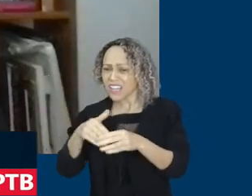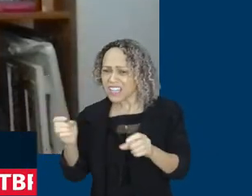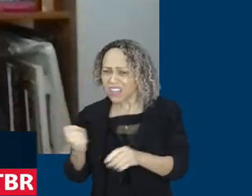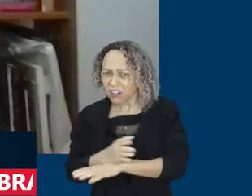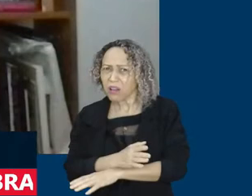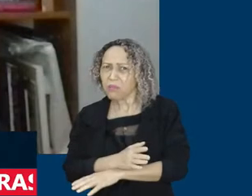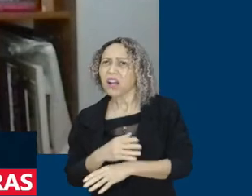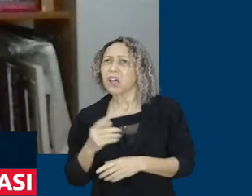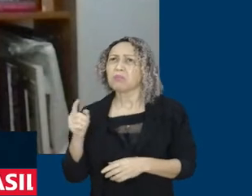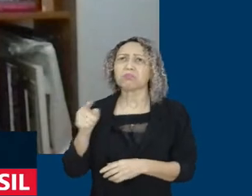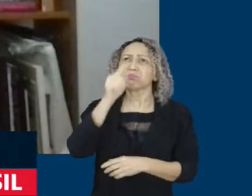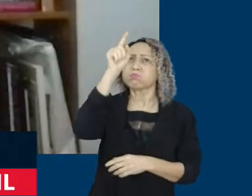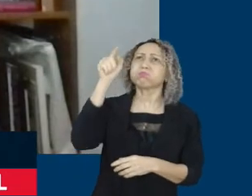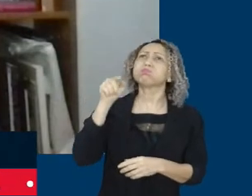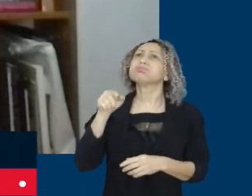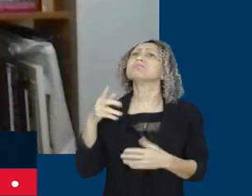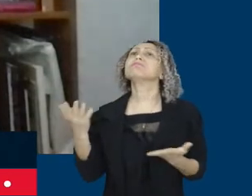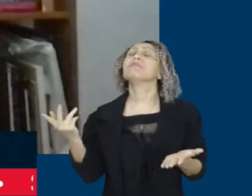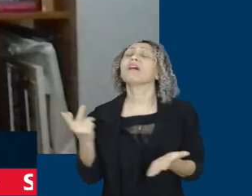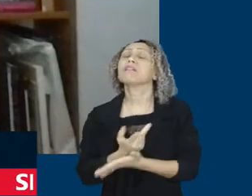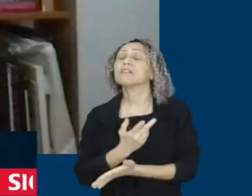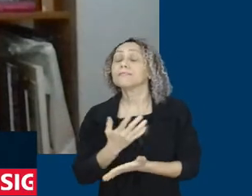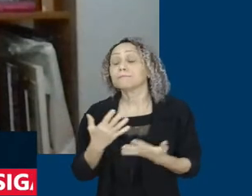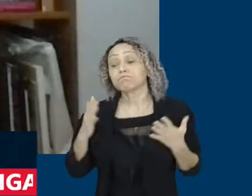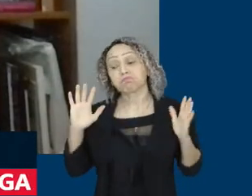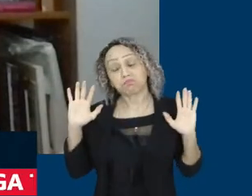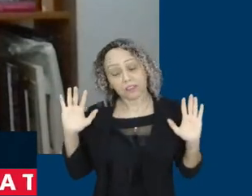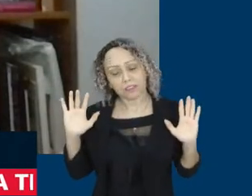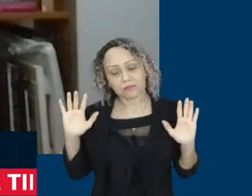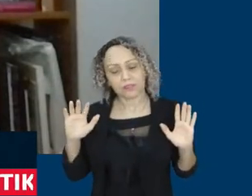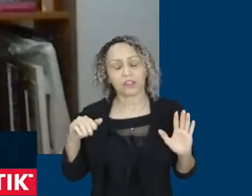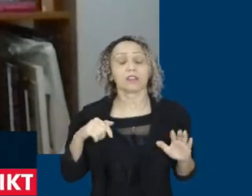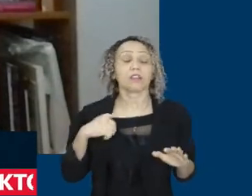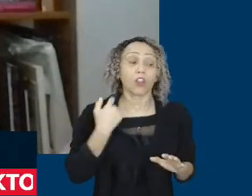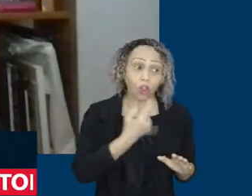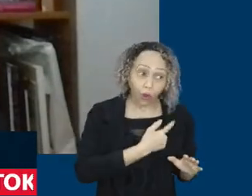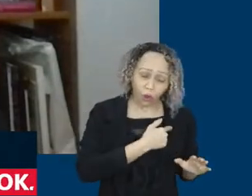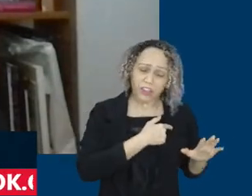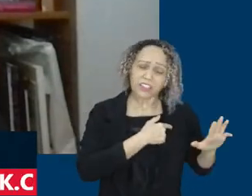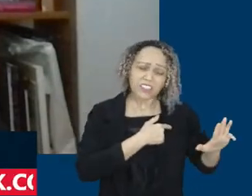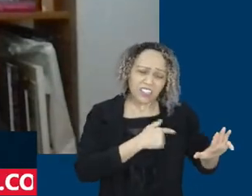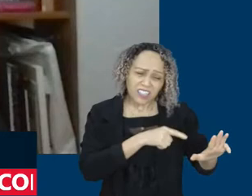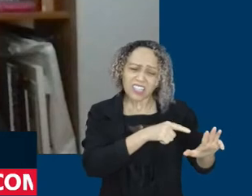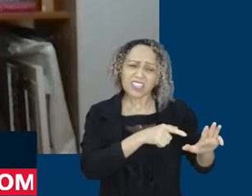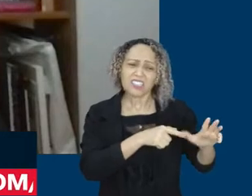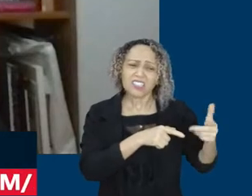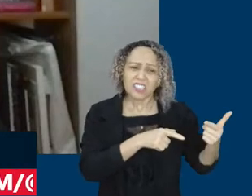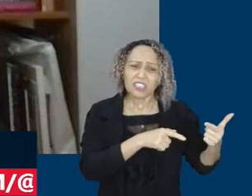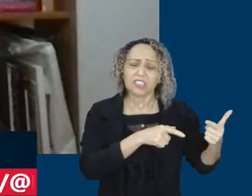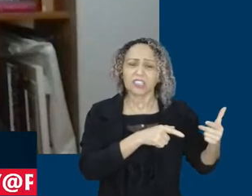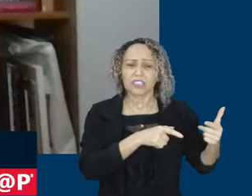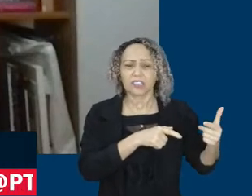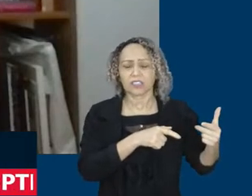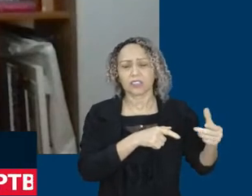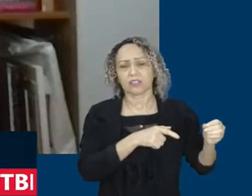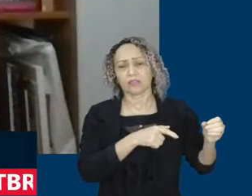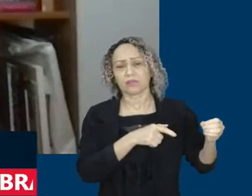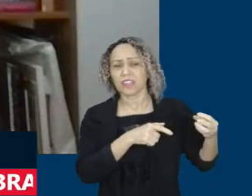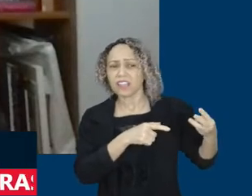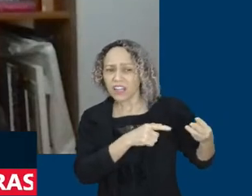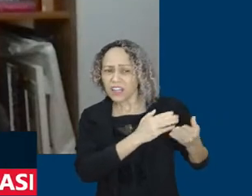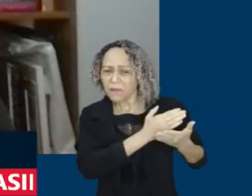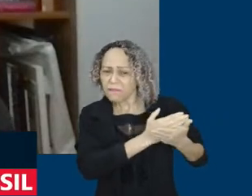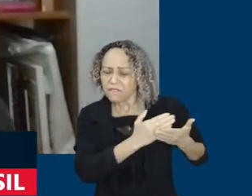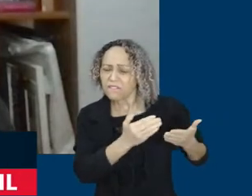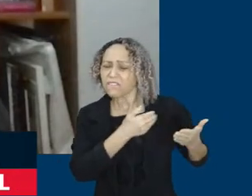estamos preocupados e estávamos desde o primeiro dia do governo do presidente Lula, em 2003, em montar um programa estável que se transformou